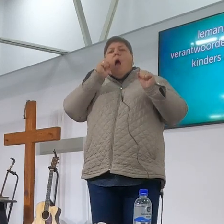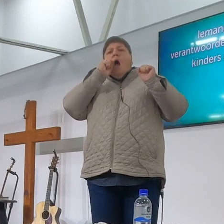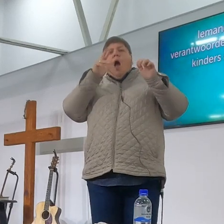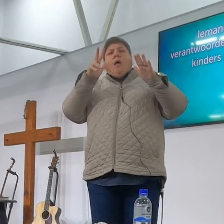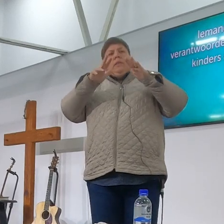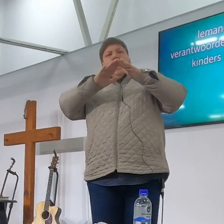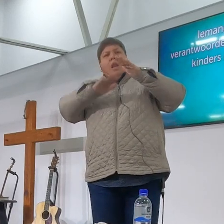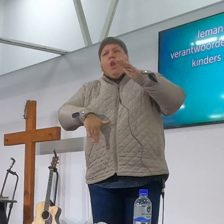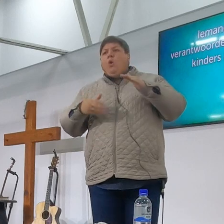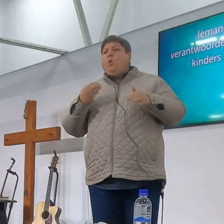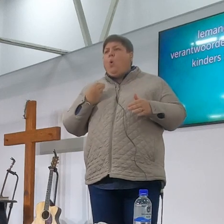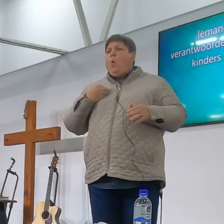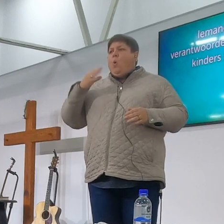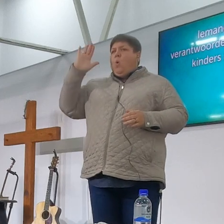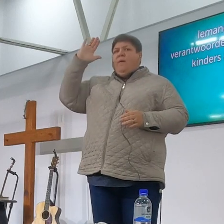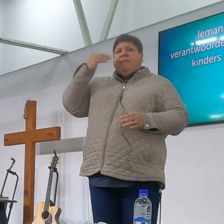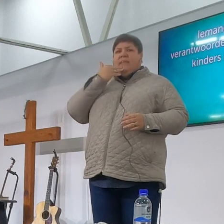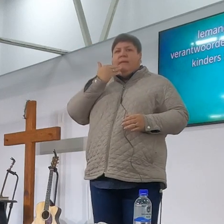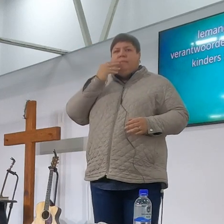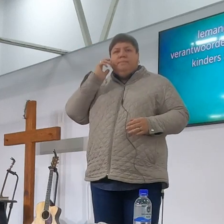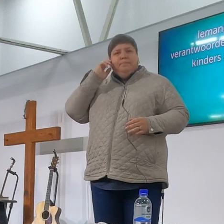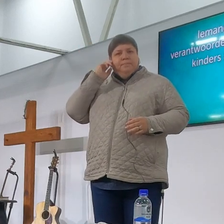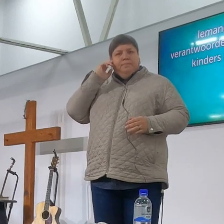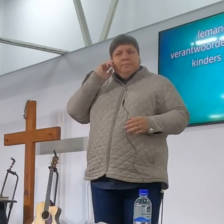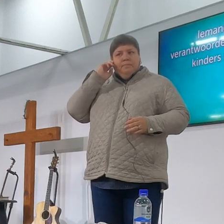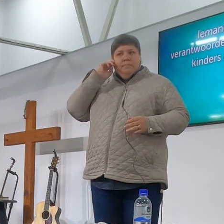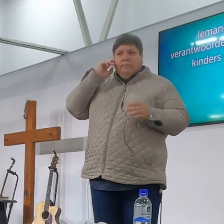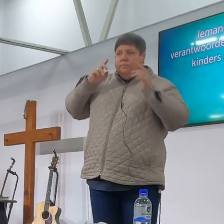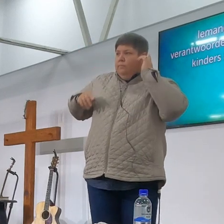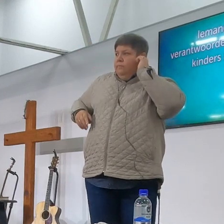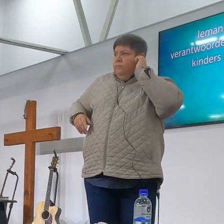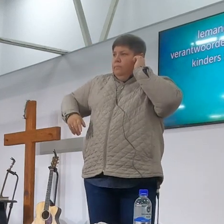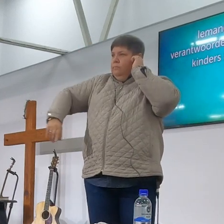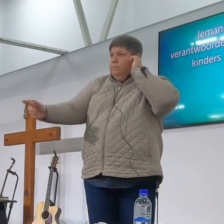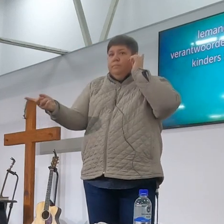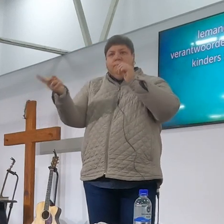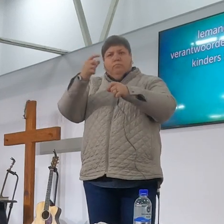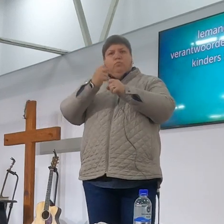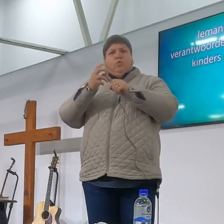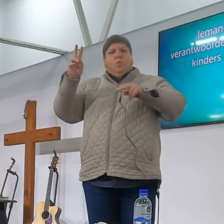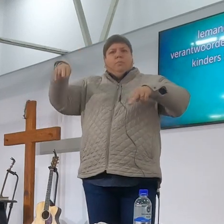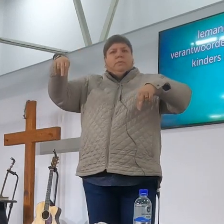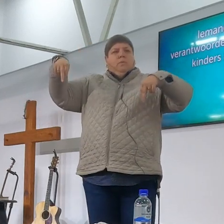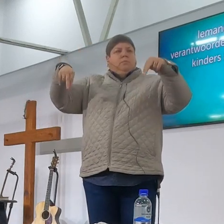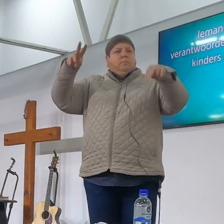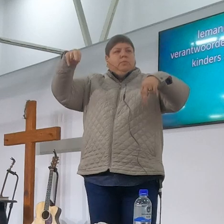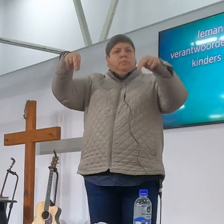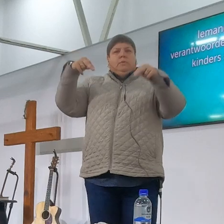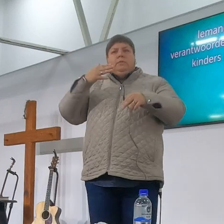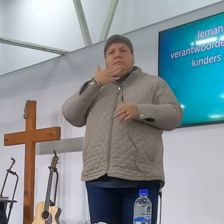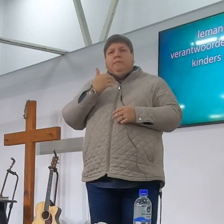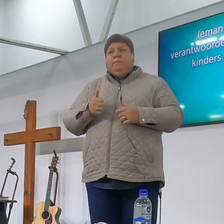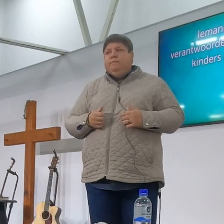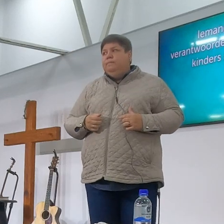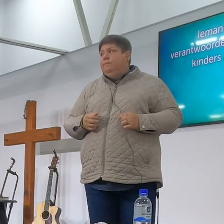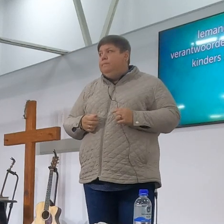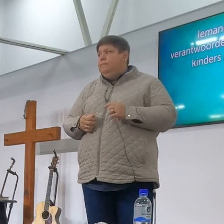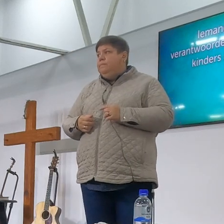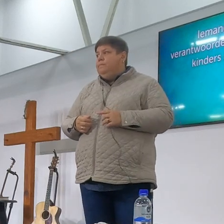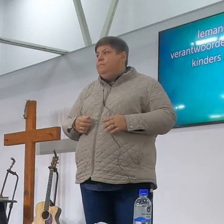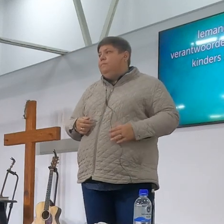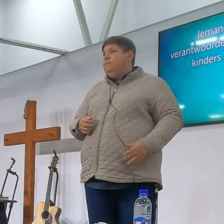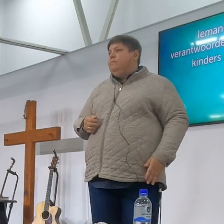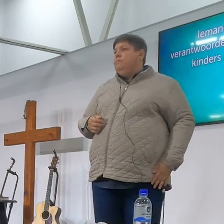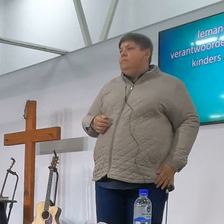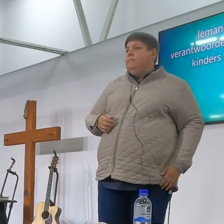en sit hier in die diens? Steek gou op jou hande. Jonger as 18 en sit in die diens. Wil julle net opstaan nie? Wil julle net opstaan daar waar julle is nie? Sien, dis 'n ou triek